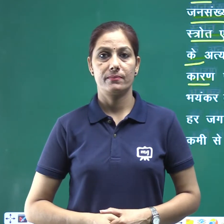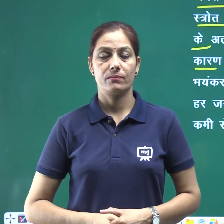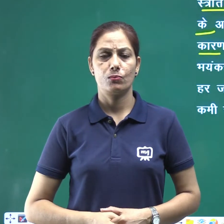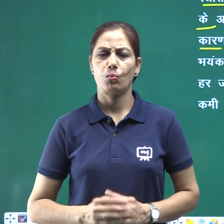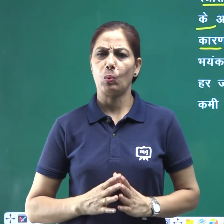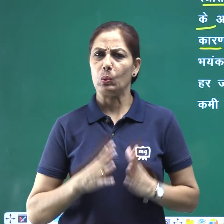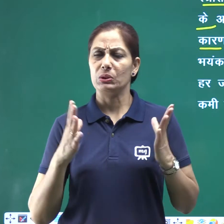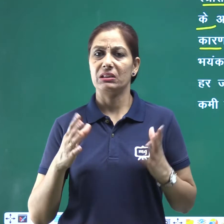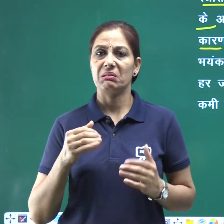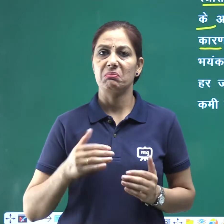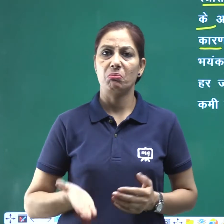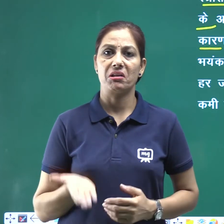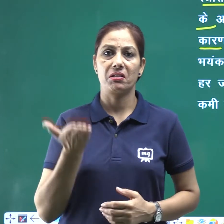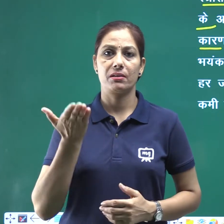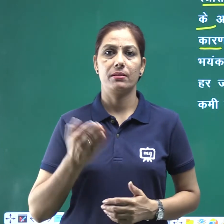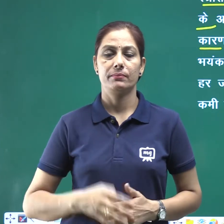भयंकर होती जा रही है।